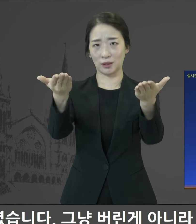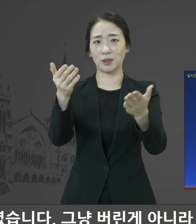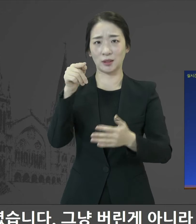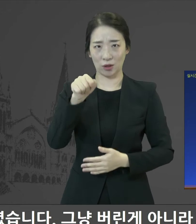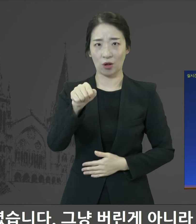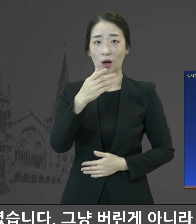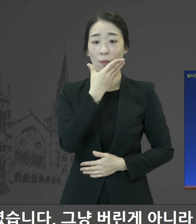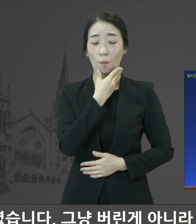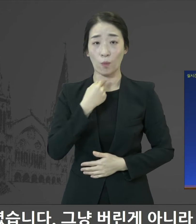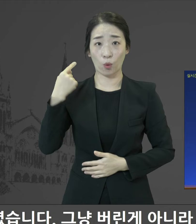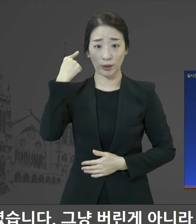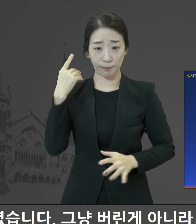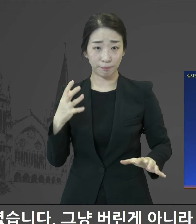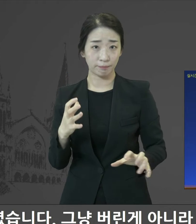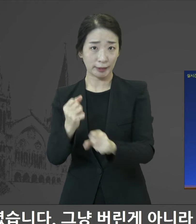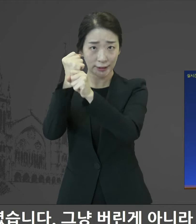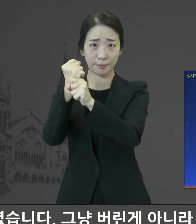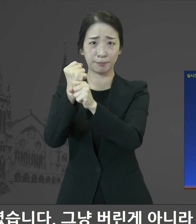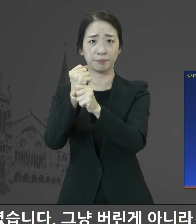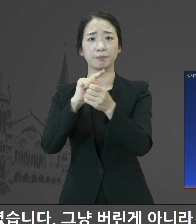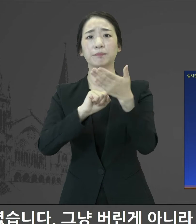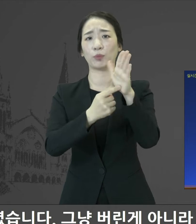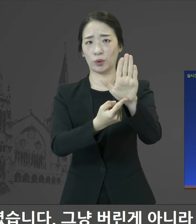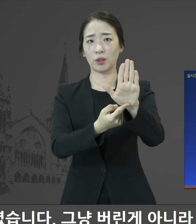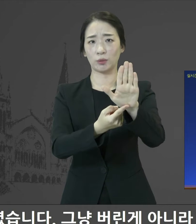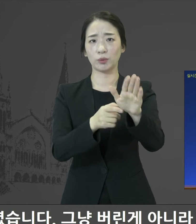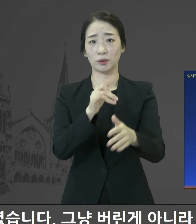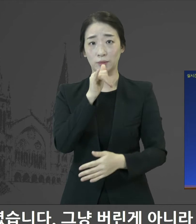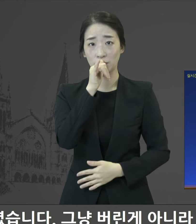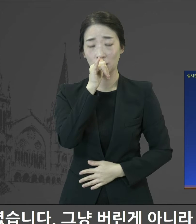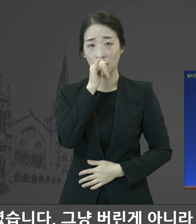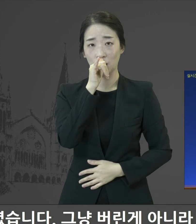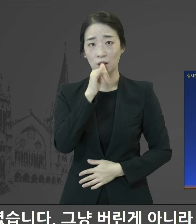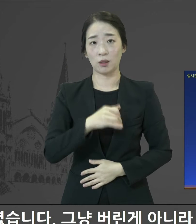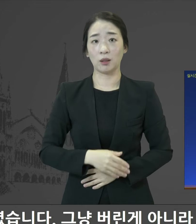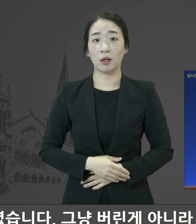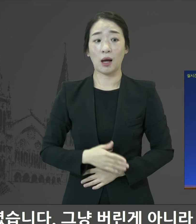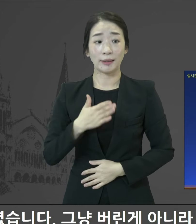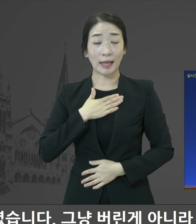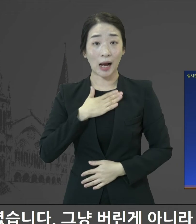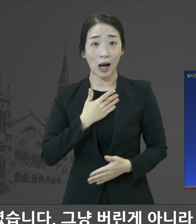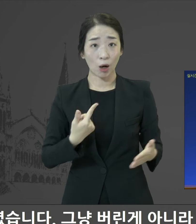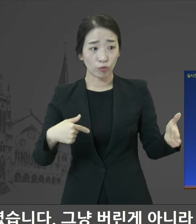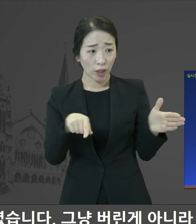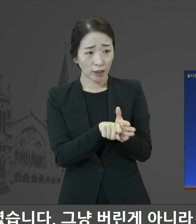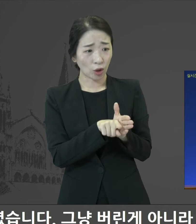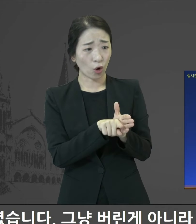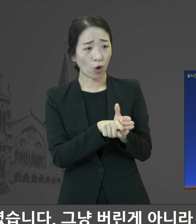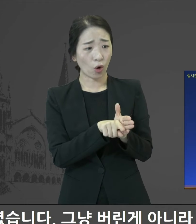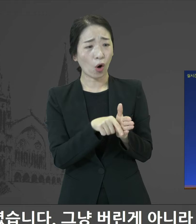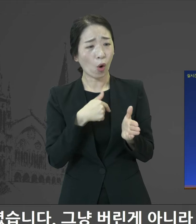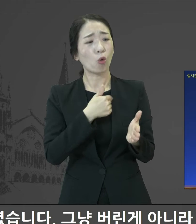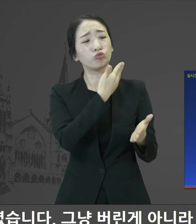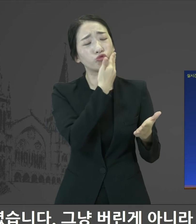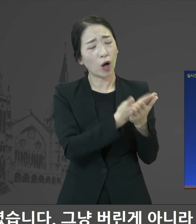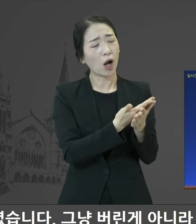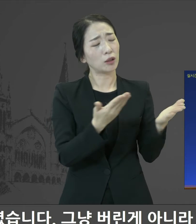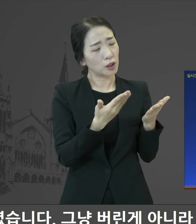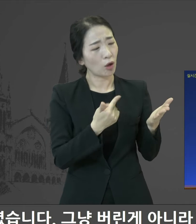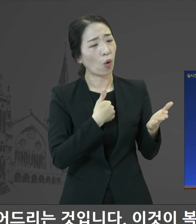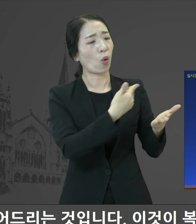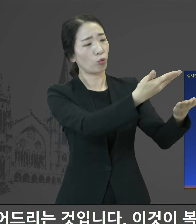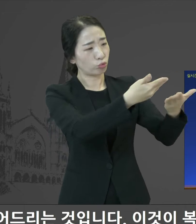복음의 핵심이라고 얘기하는 것이죠. 누군가가 기쁘게 나를 위하여 중요한 일을 해주면 정말